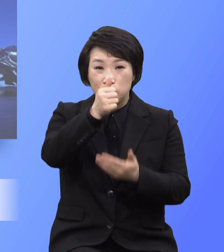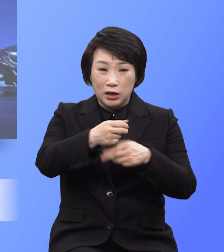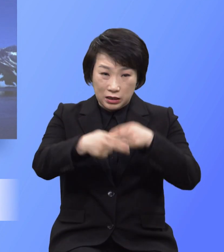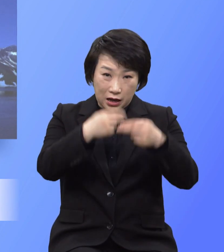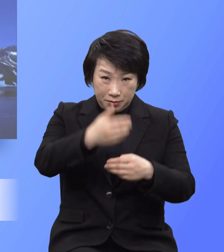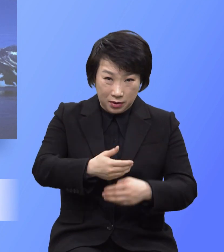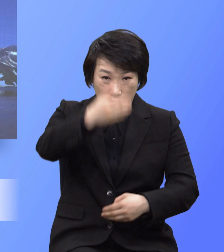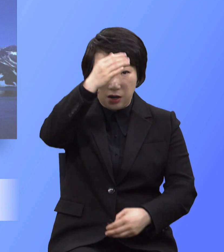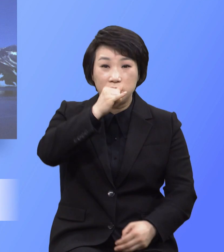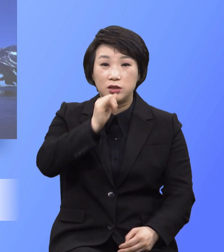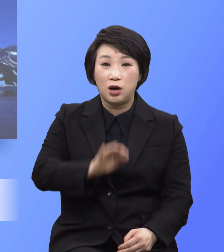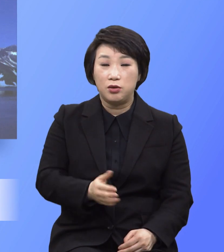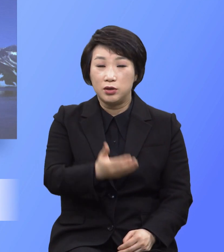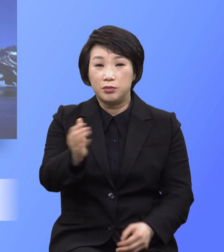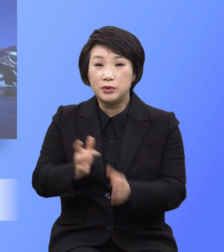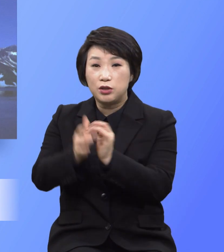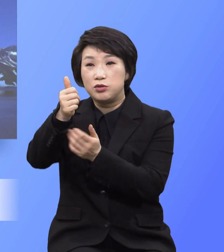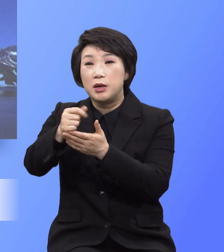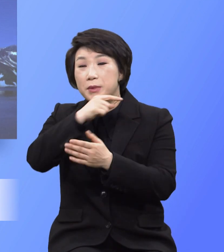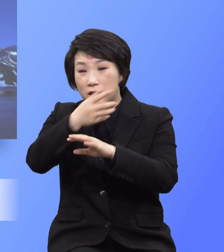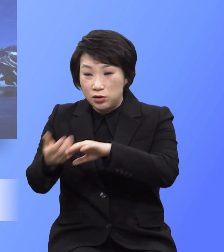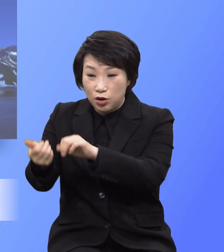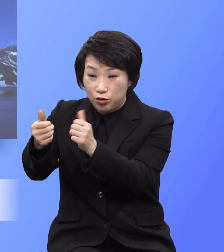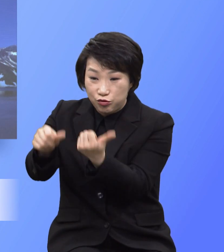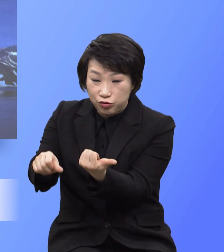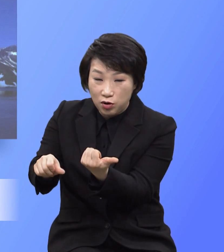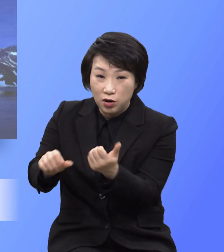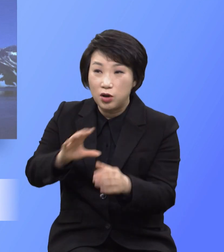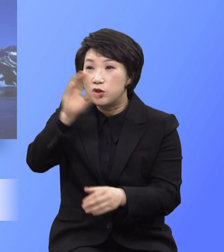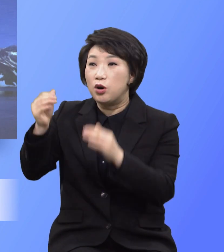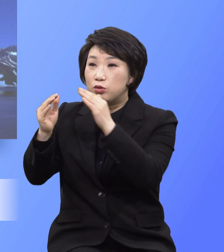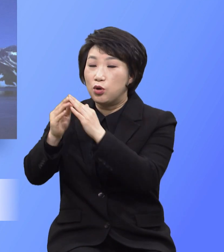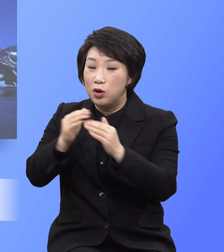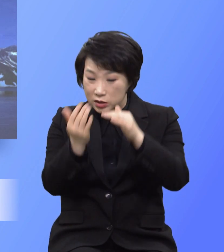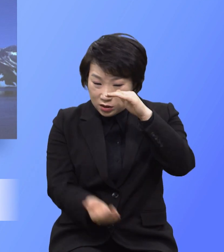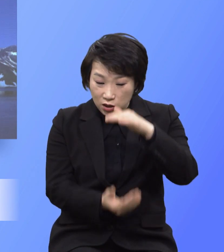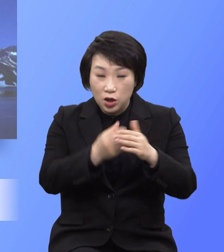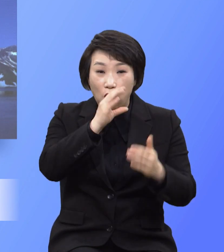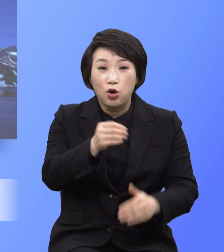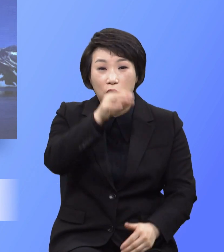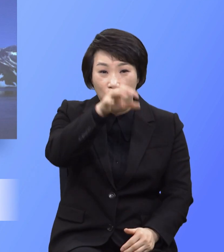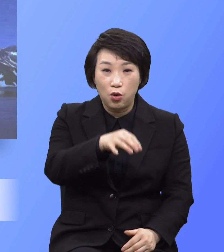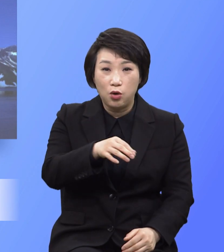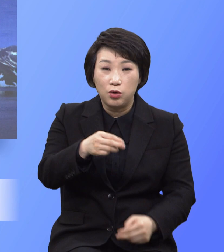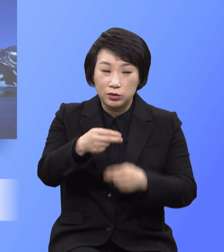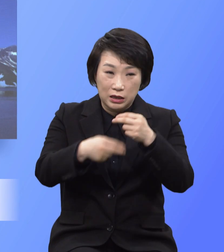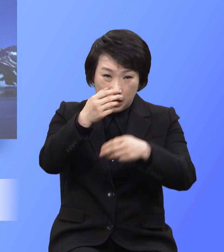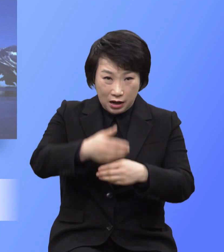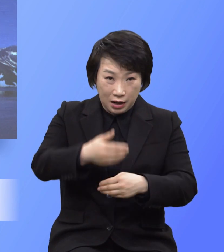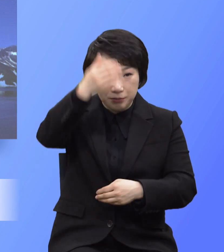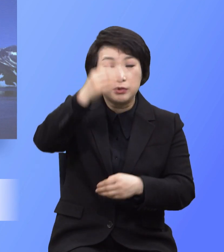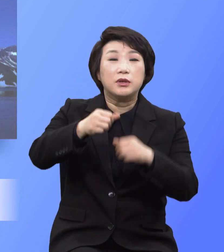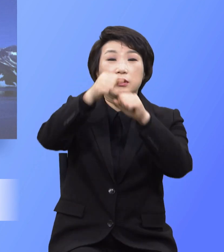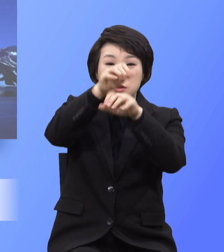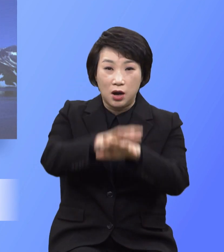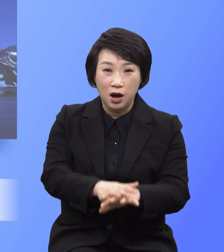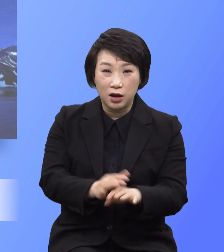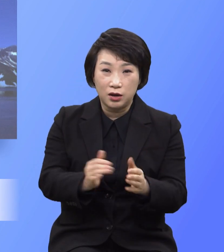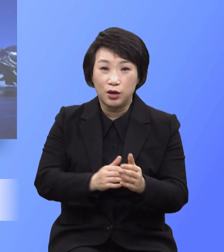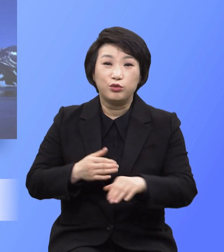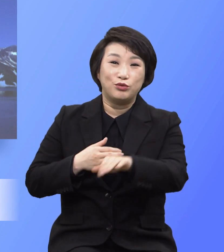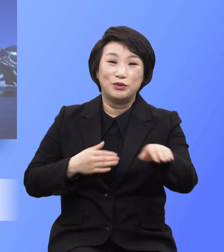그래서 예수가 피 흘려 죽으시면서 성소와 지성소 사이에 담을 헐어버리고